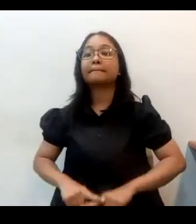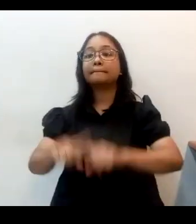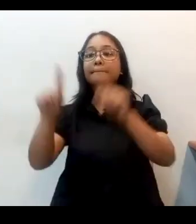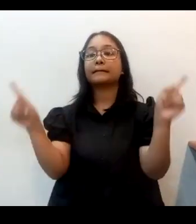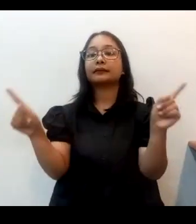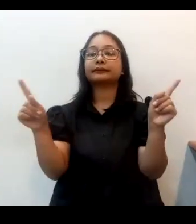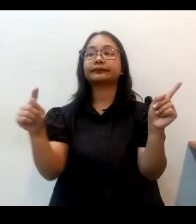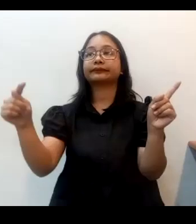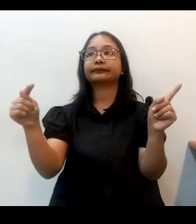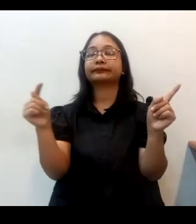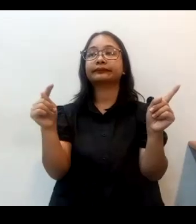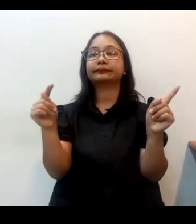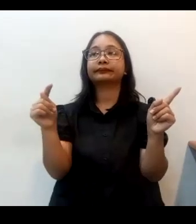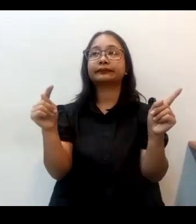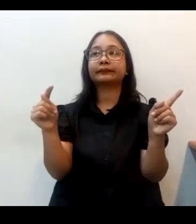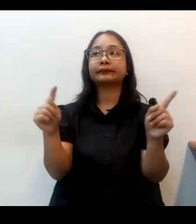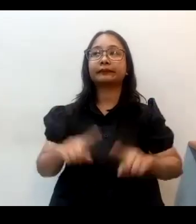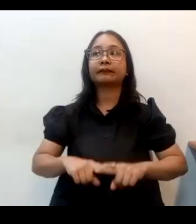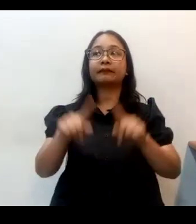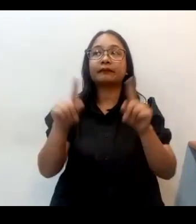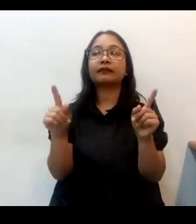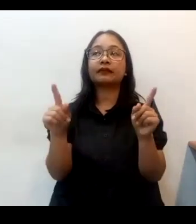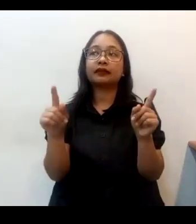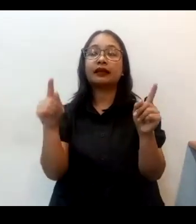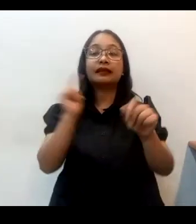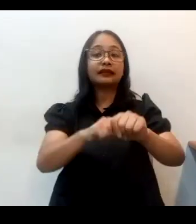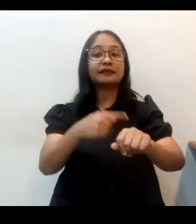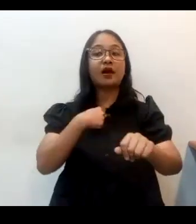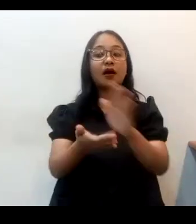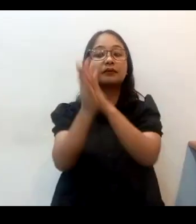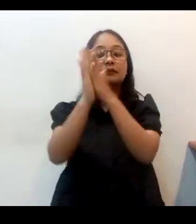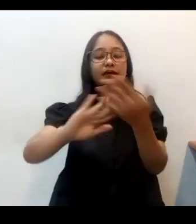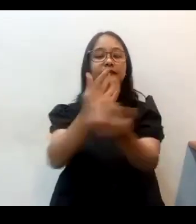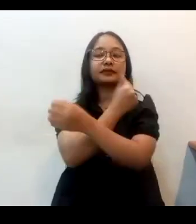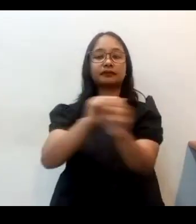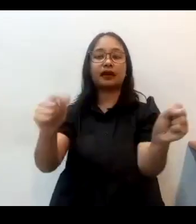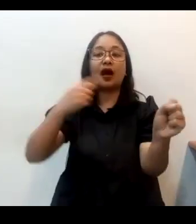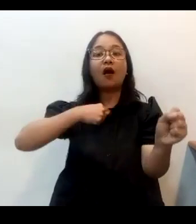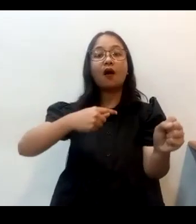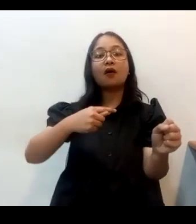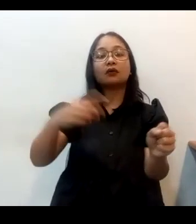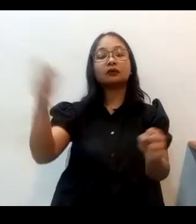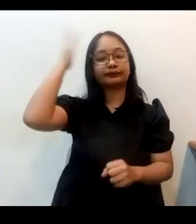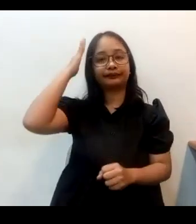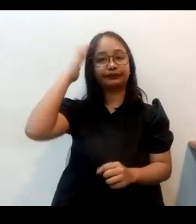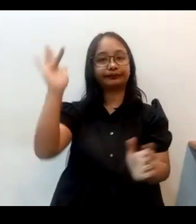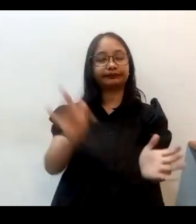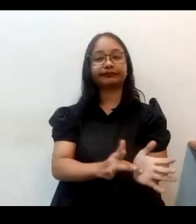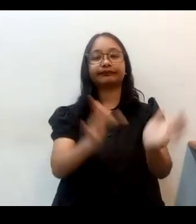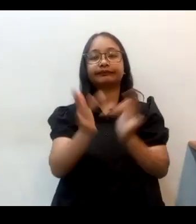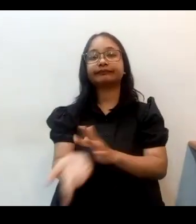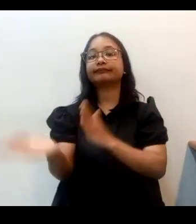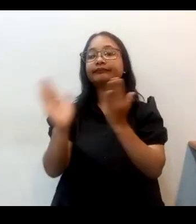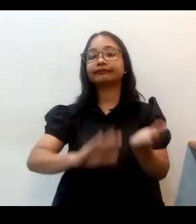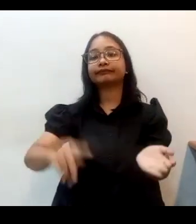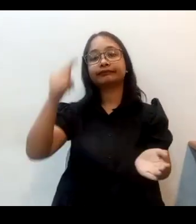others. Jesus died for my sins. At kapag po ating naunawaan na si Jesus ay namatay para sa atin, hindi para lamang po sa